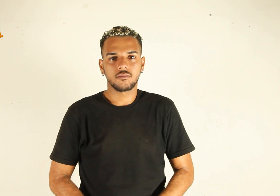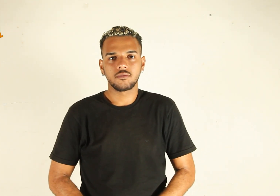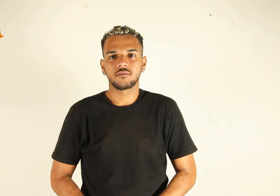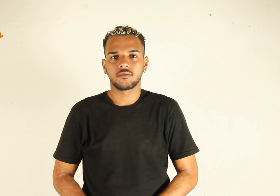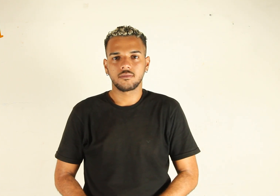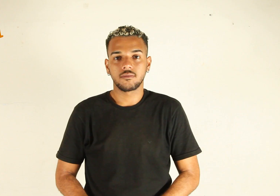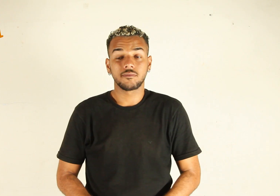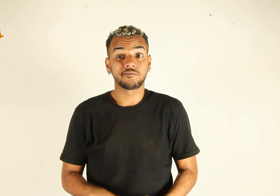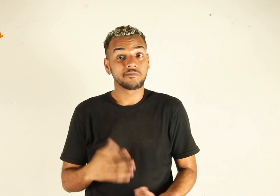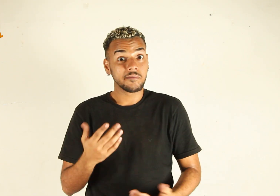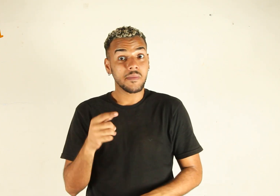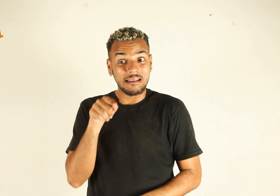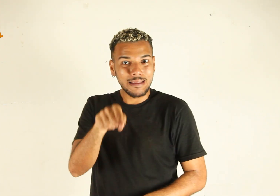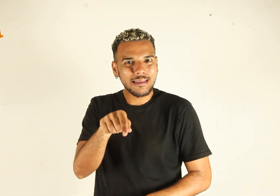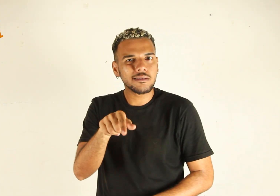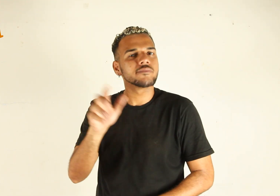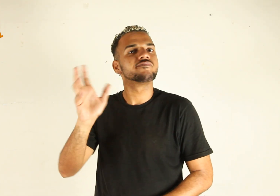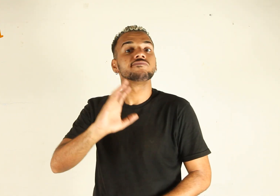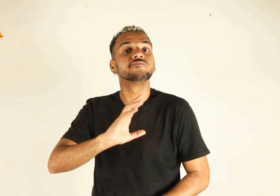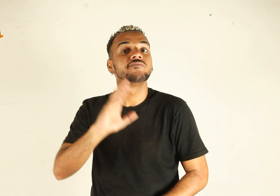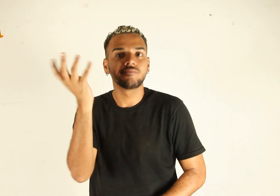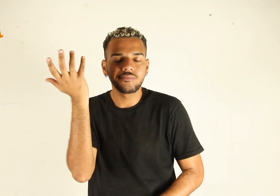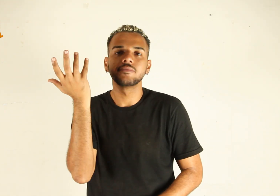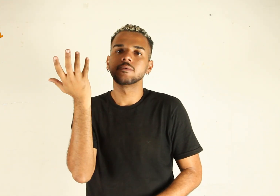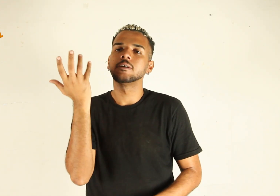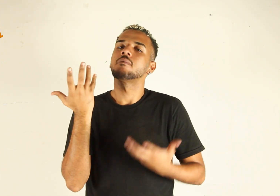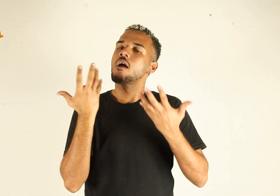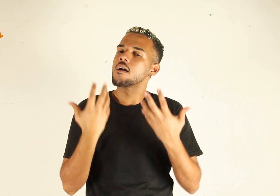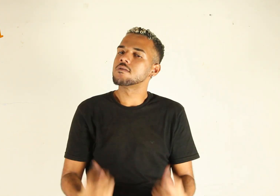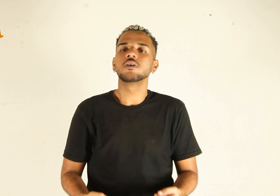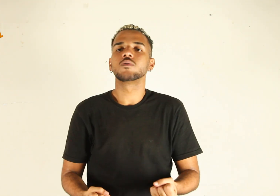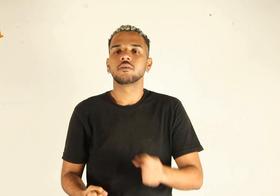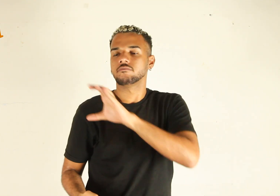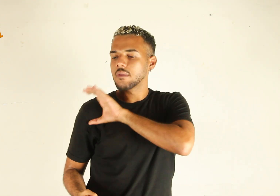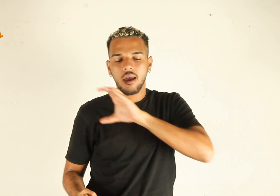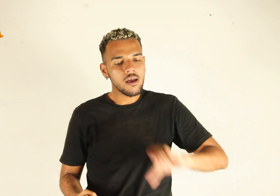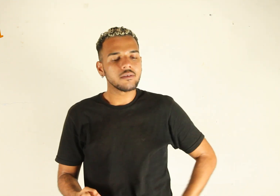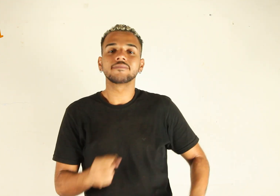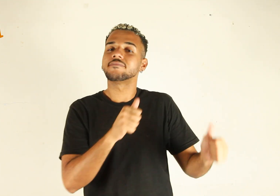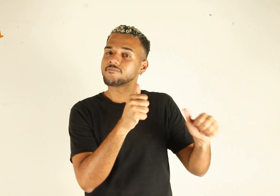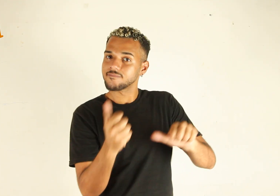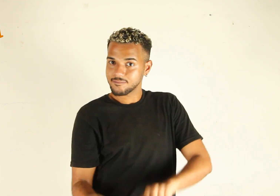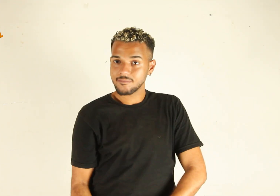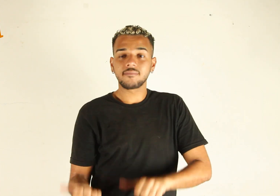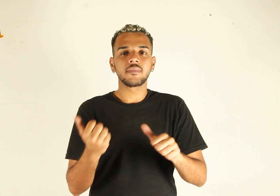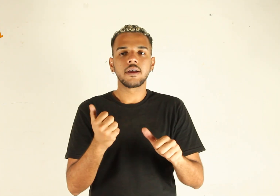que os portugueses manteriam relações de amizade com a região de Matamba, onde Ginga tinha consolidado seu próprio